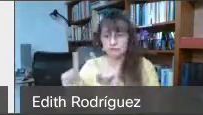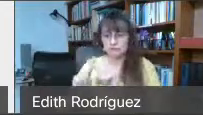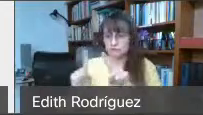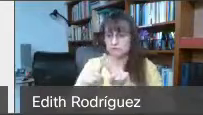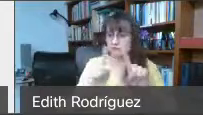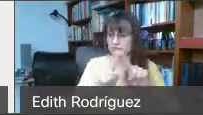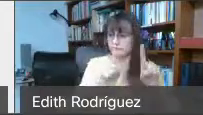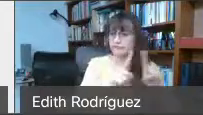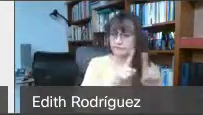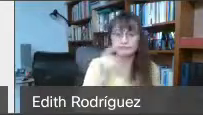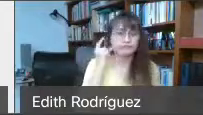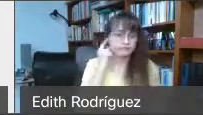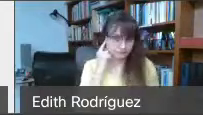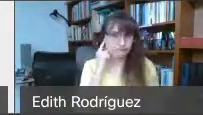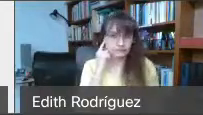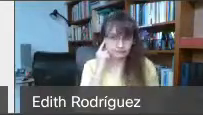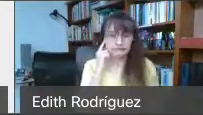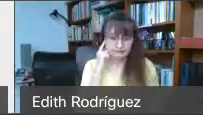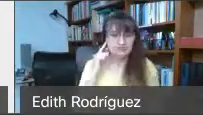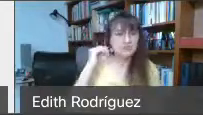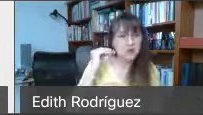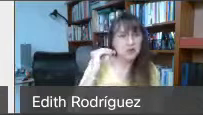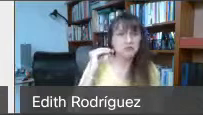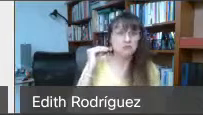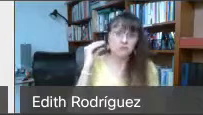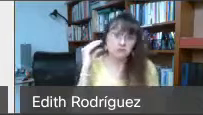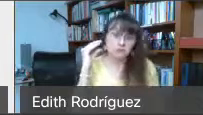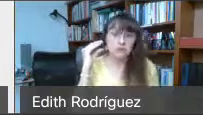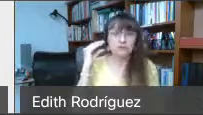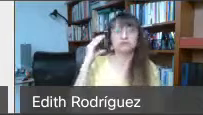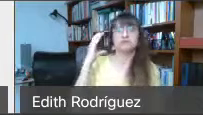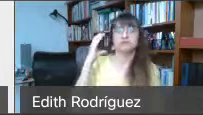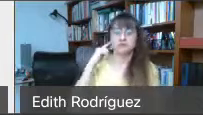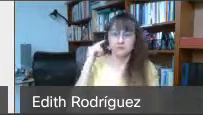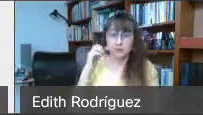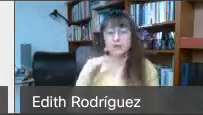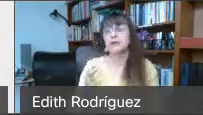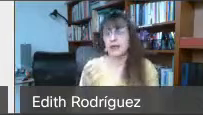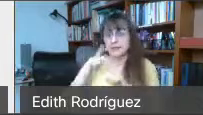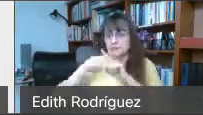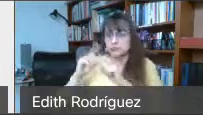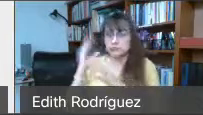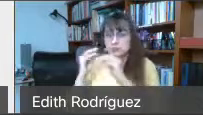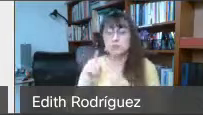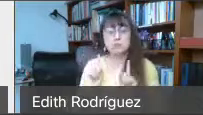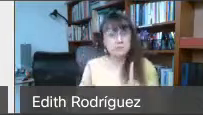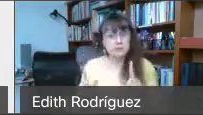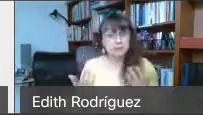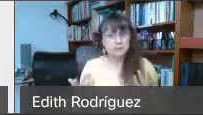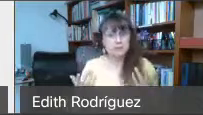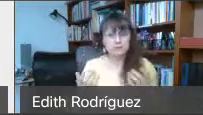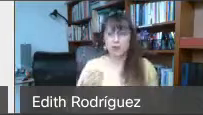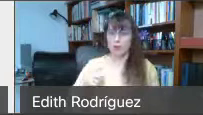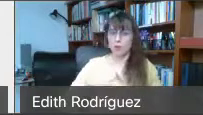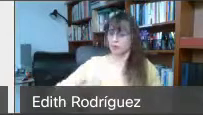algunos tienen baja audición, no todos son iguales. Todas las personas sordas tienen características auditivas distintas, algunas